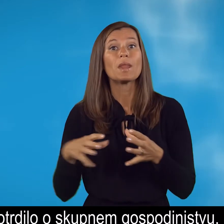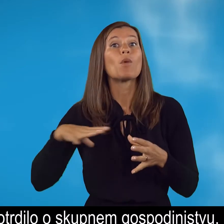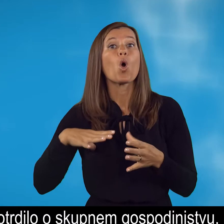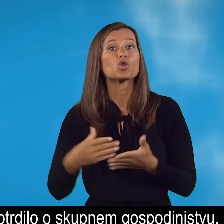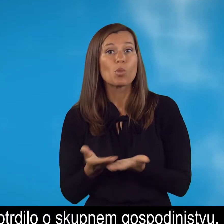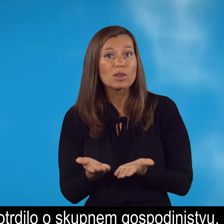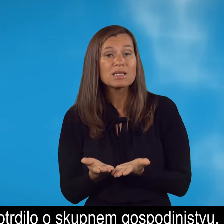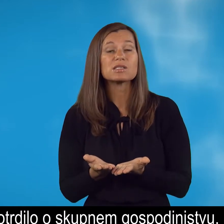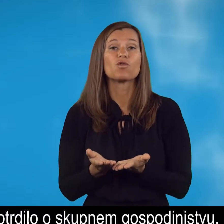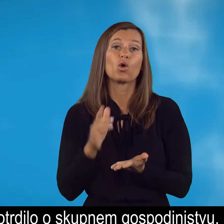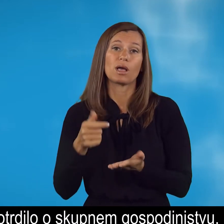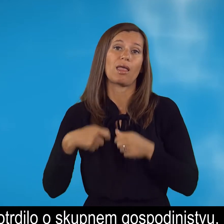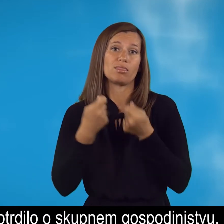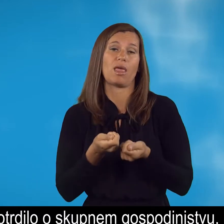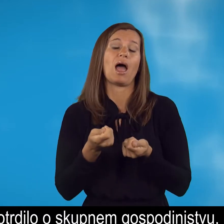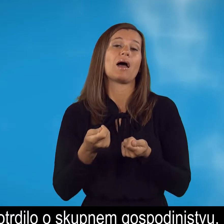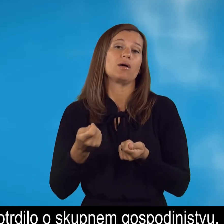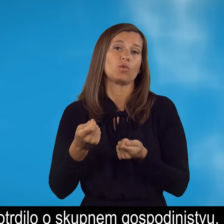ga izda pristojni organ za notranje zadeve.